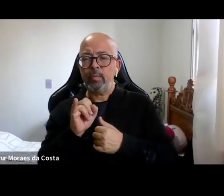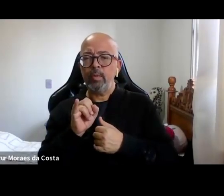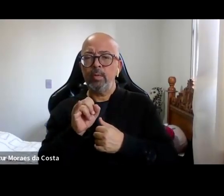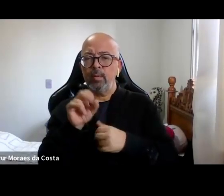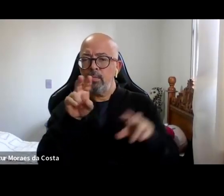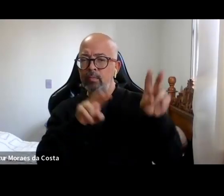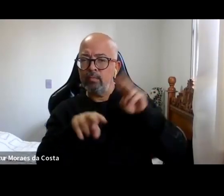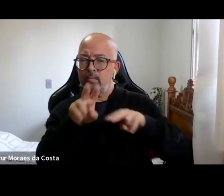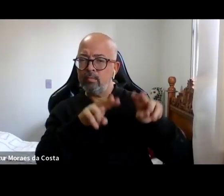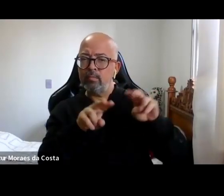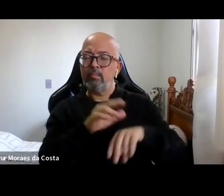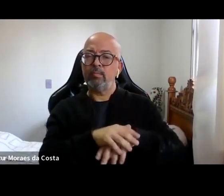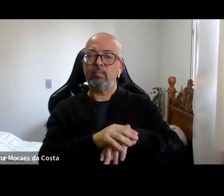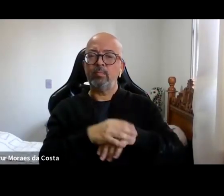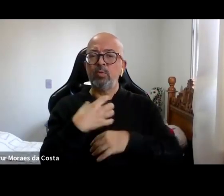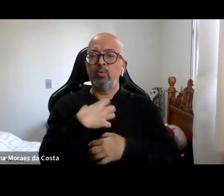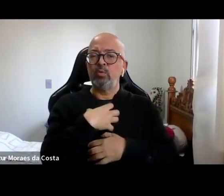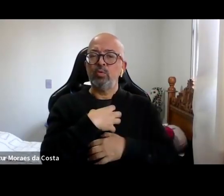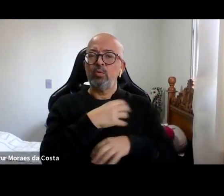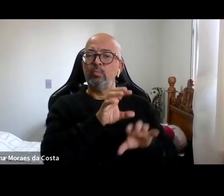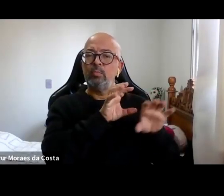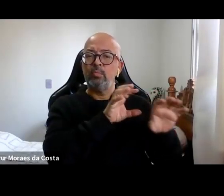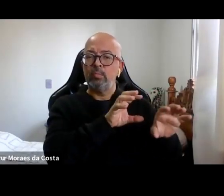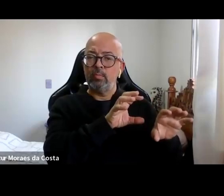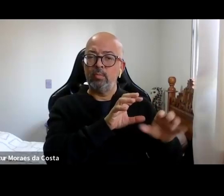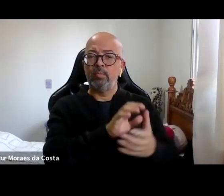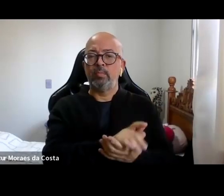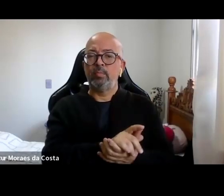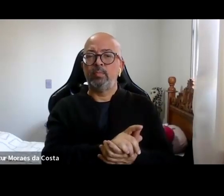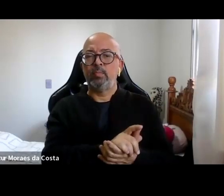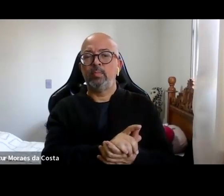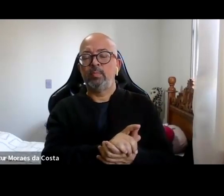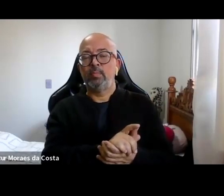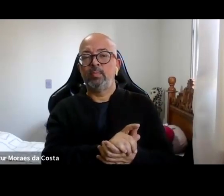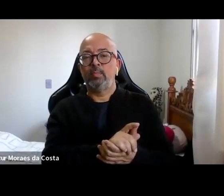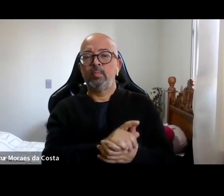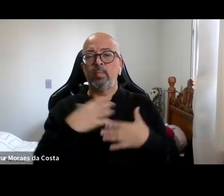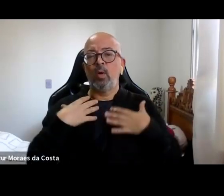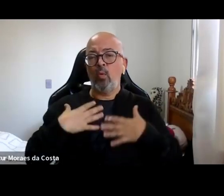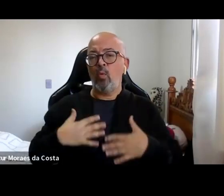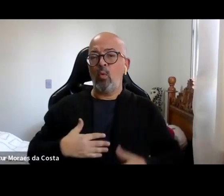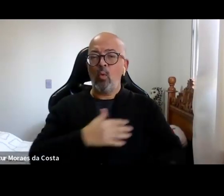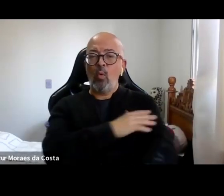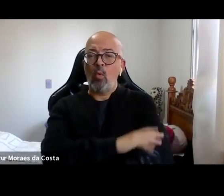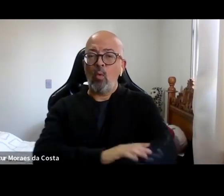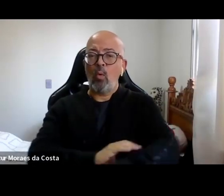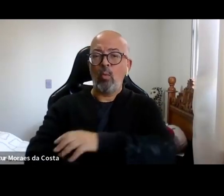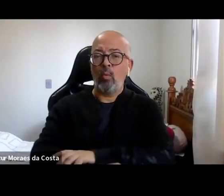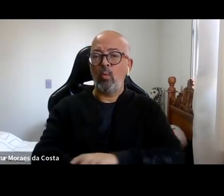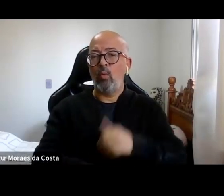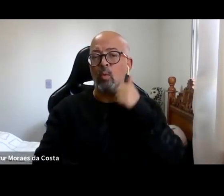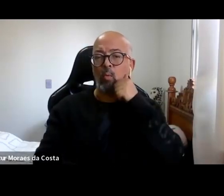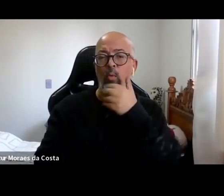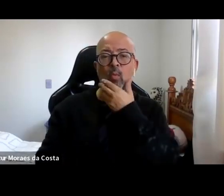dicen es mujer joven edad la estatura una mujer la edad la estatura También es